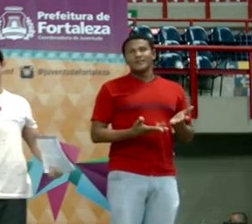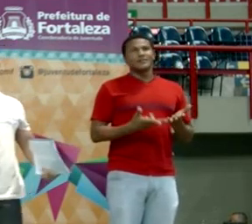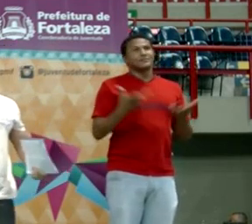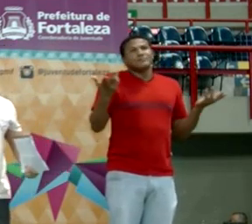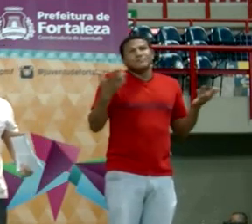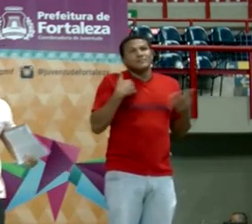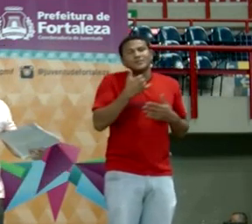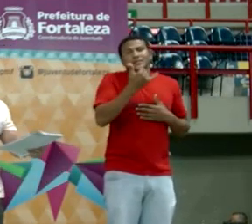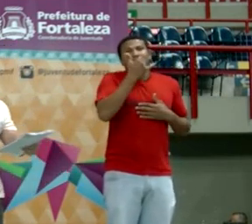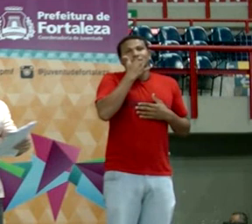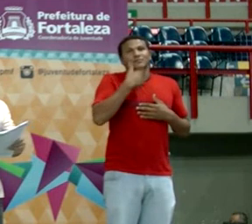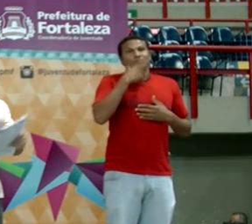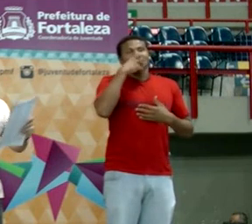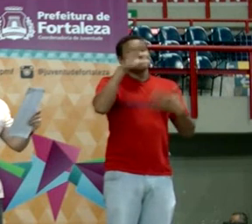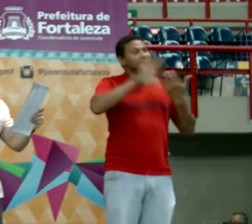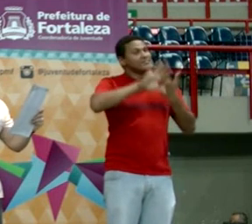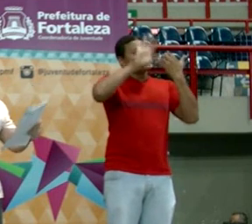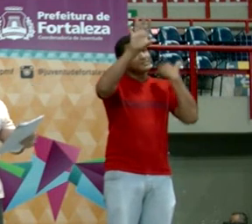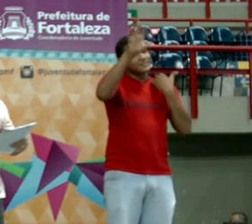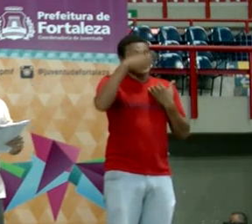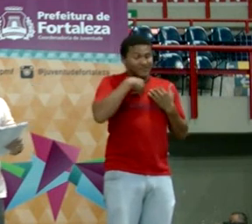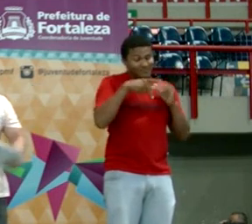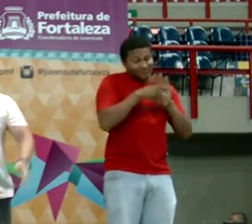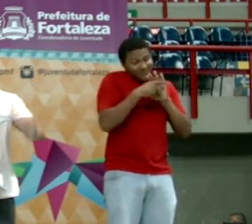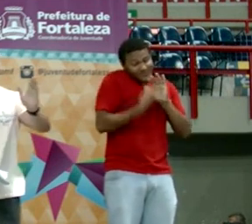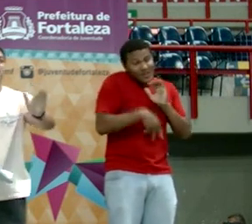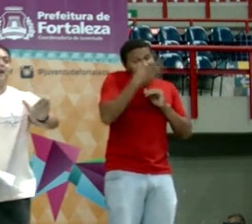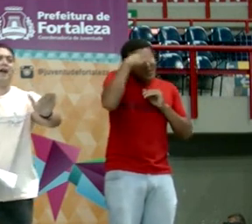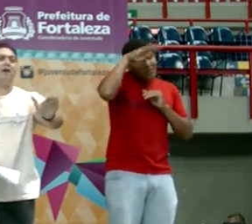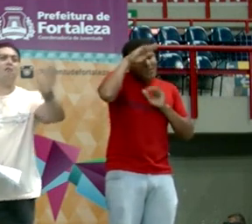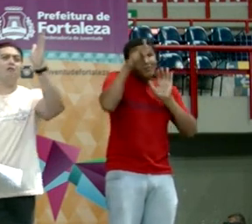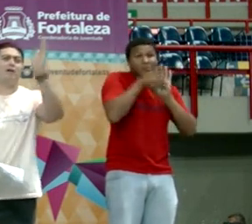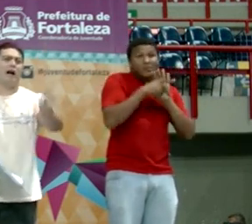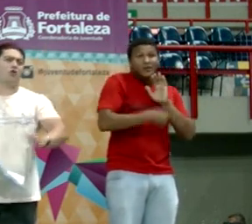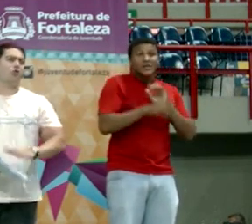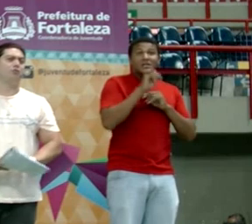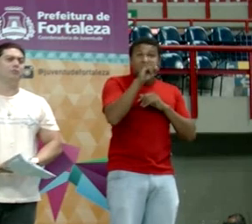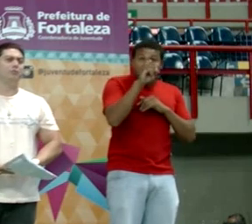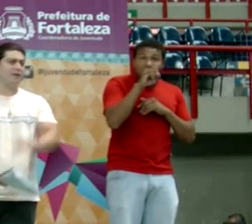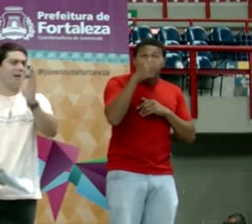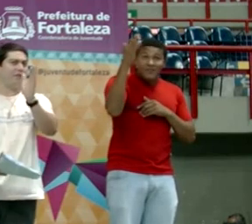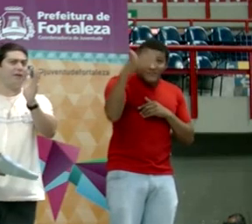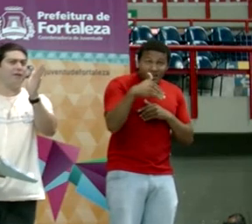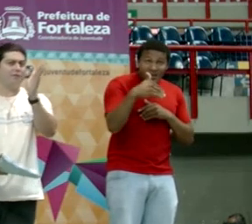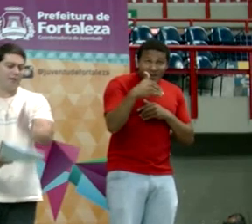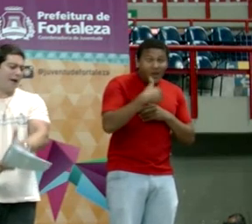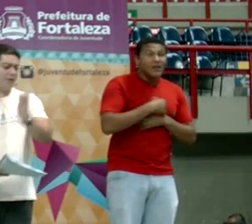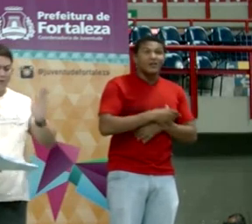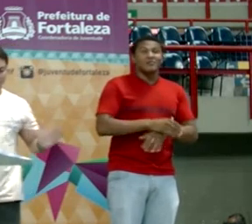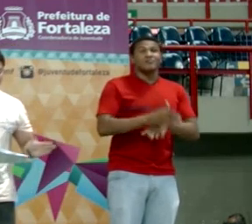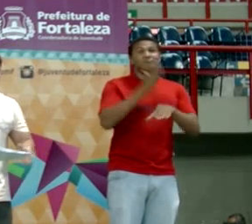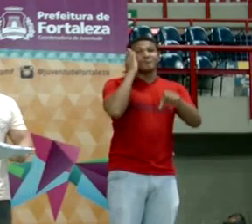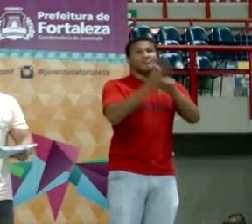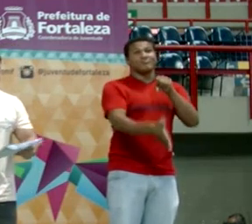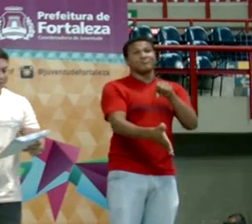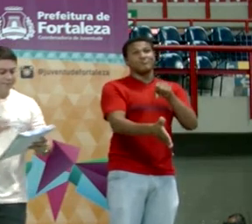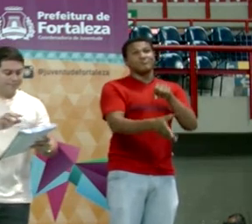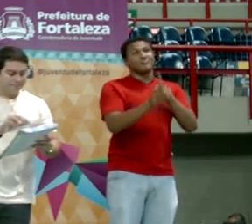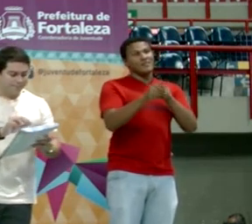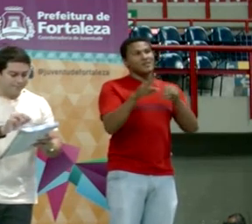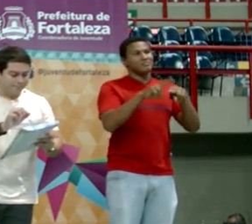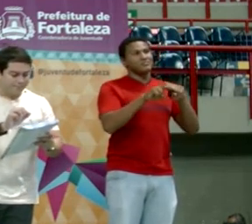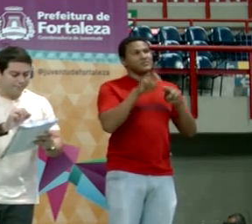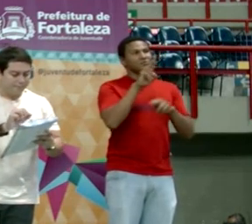espanhol cubano, o que está aí Cuba, é de Cuba. Se tu vier eu, Castro. Por isso que era Fidel Castro. Tá